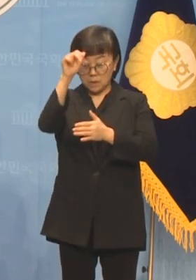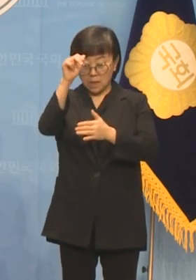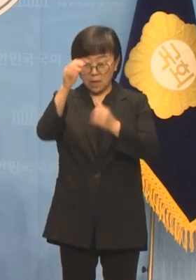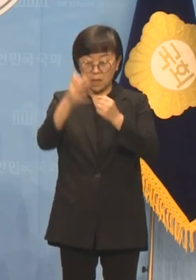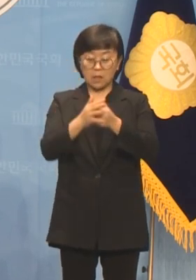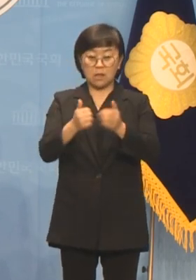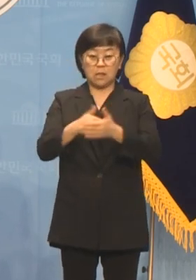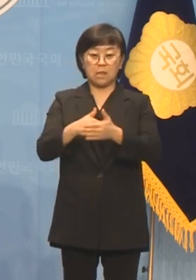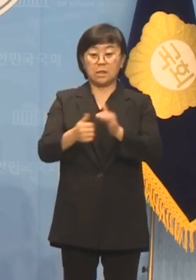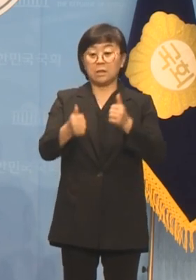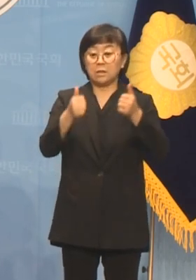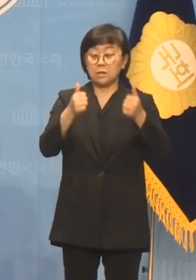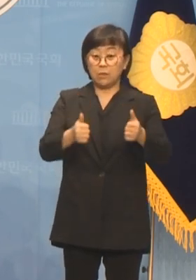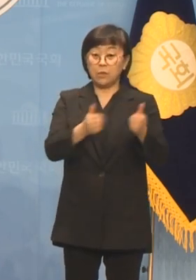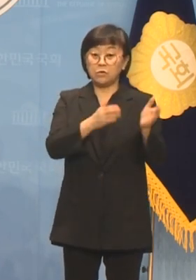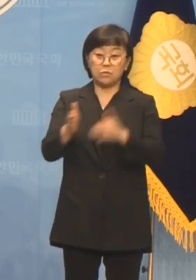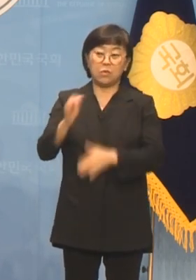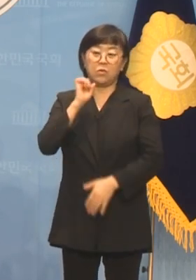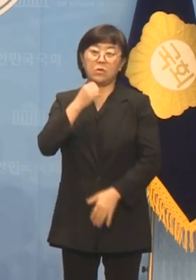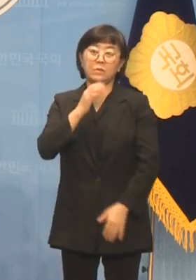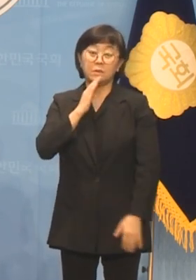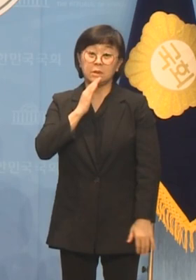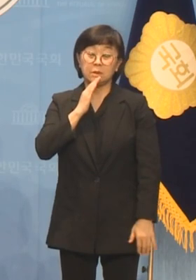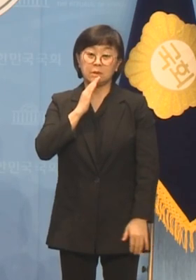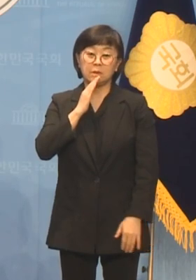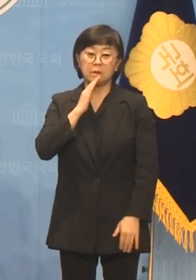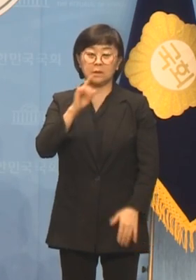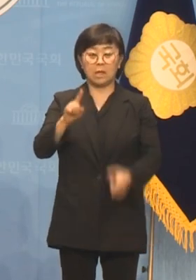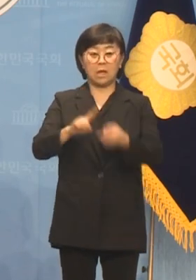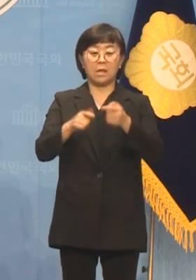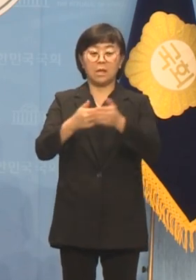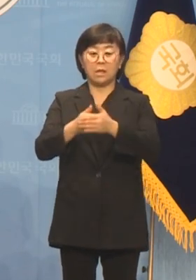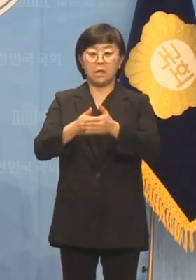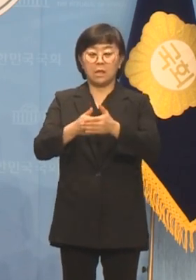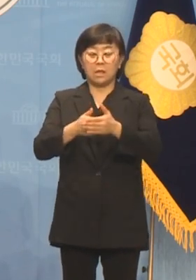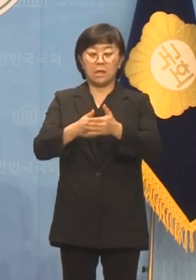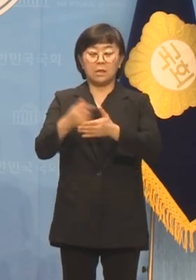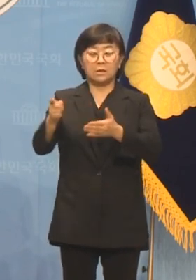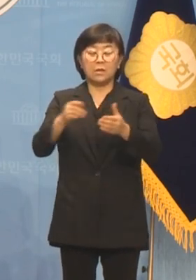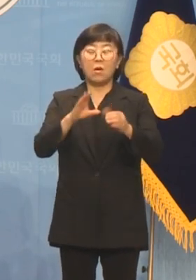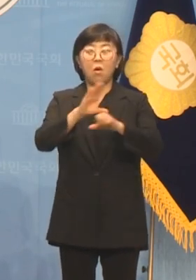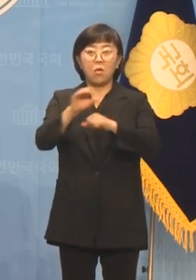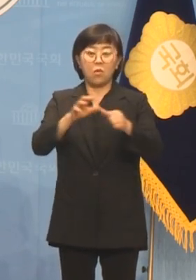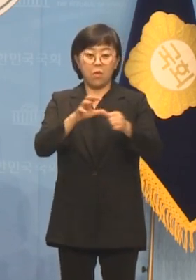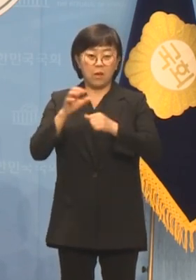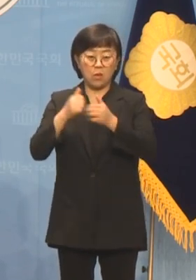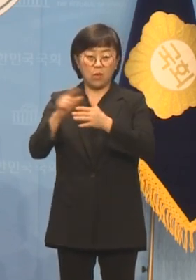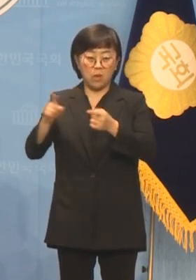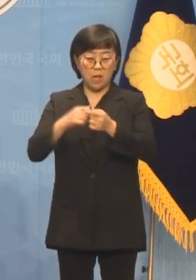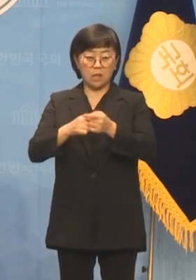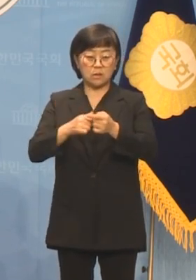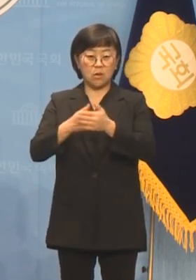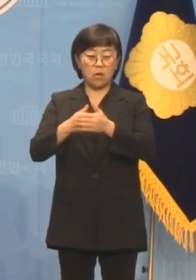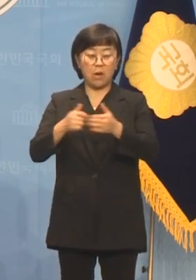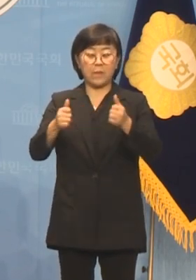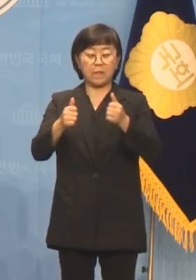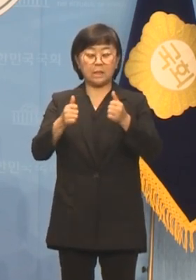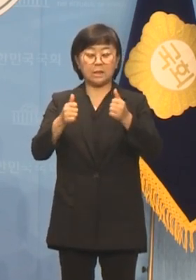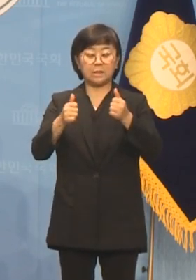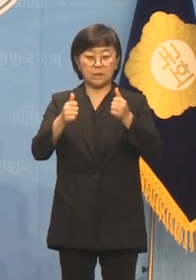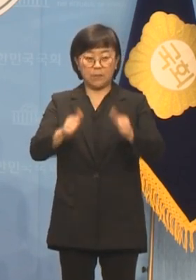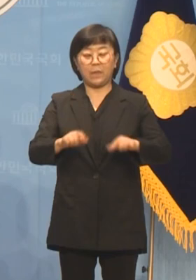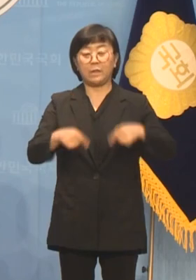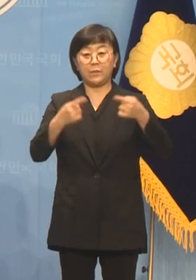것만으로 쉽지 않은데 언론 플레이까지 한다면 정말 피가 마르는 심정으로 재판에 임해야 합니다.